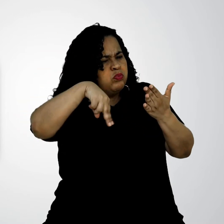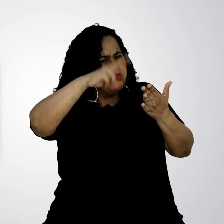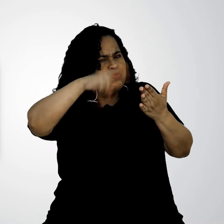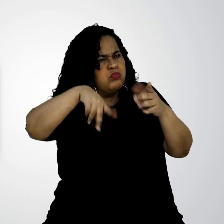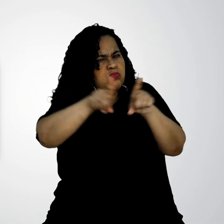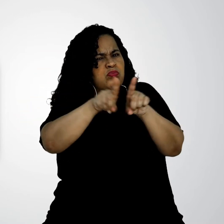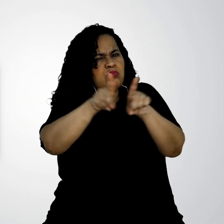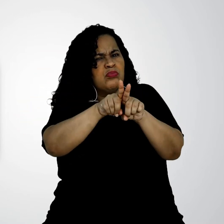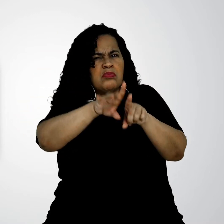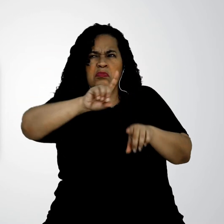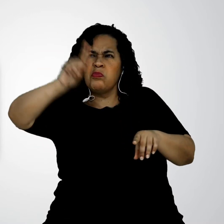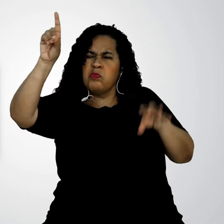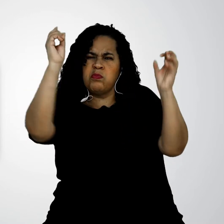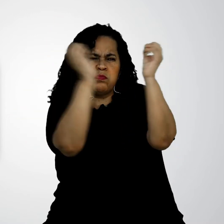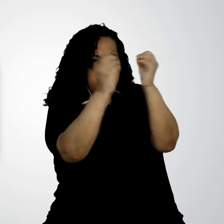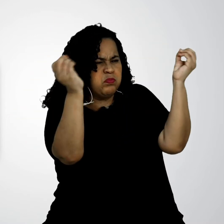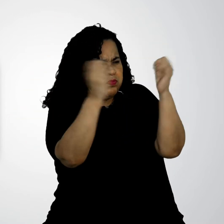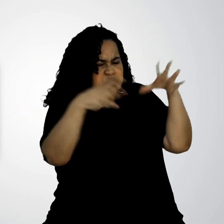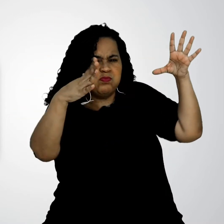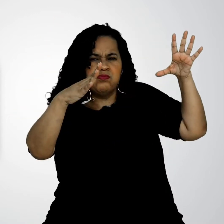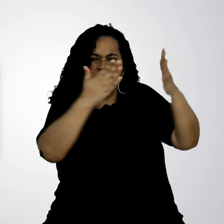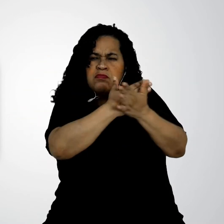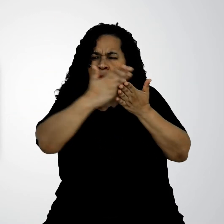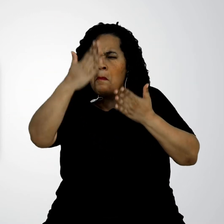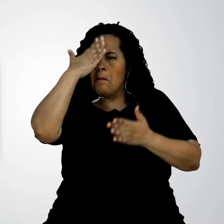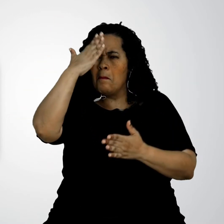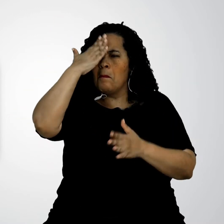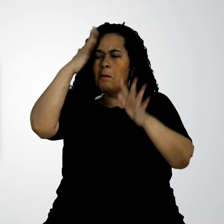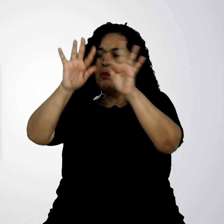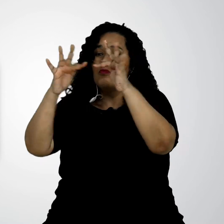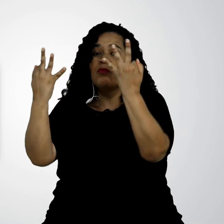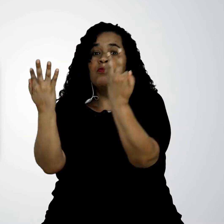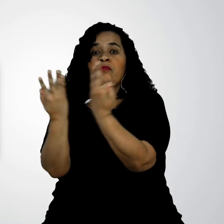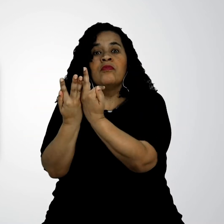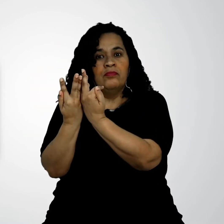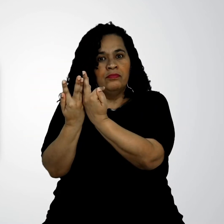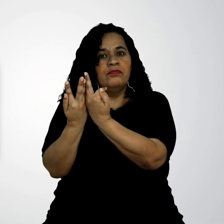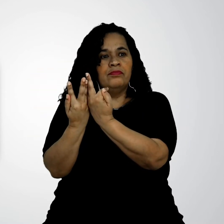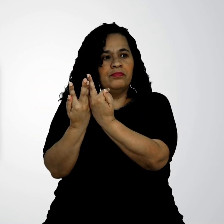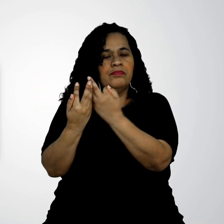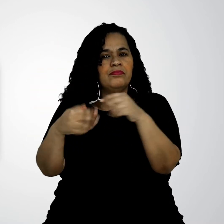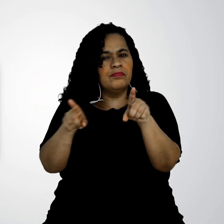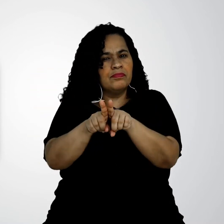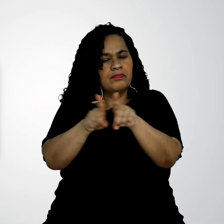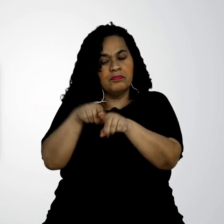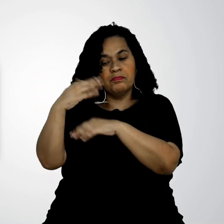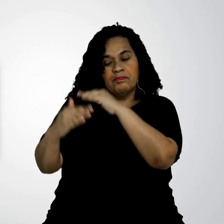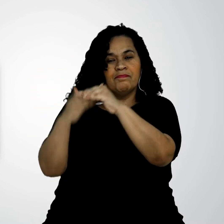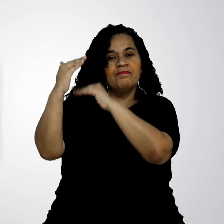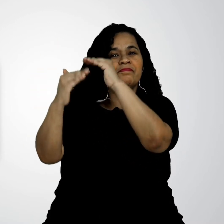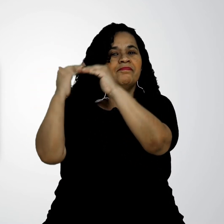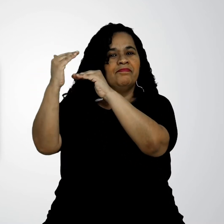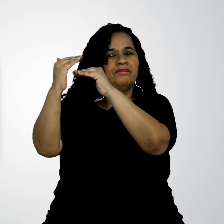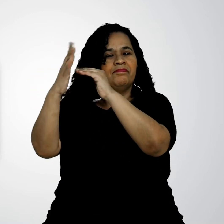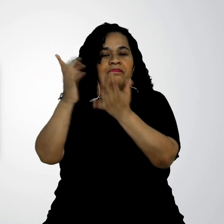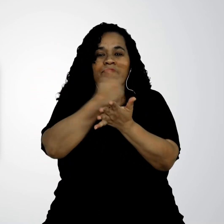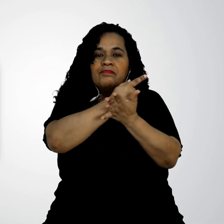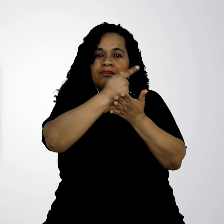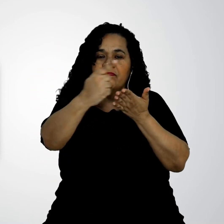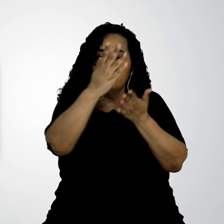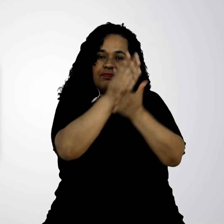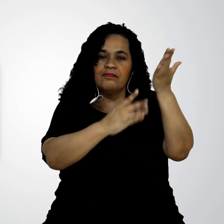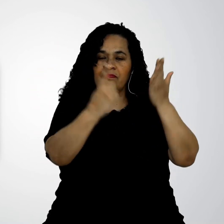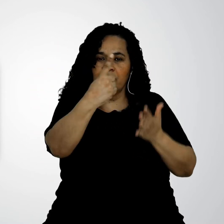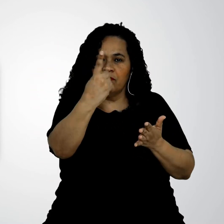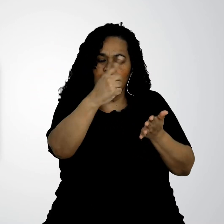Deus Criador, a gente entende de fato como a família, a sexualidade se desenvolve. Aí eu pego lá no texto do Gênesis, capítulo 1,